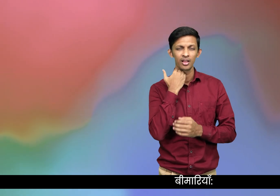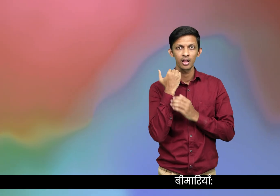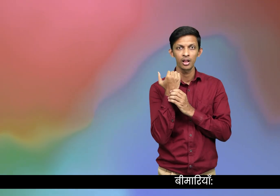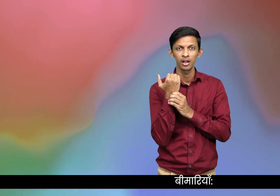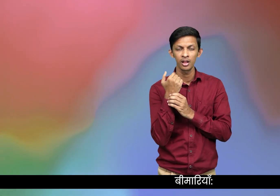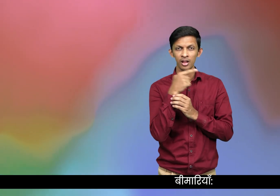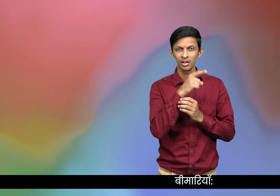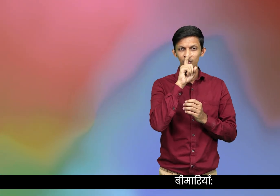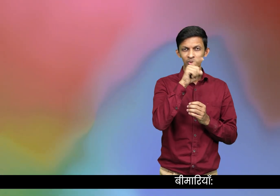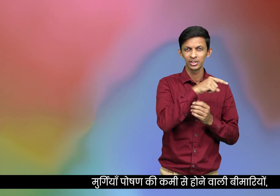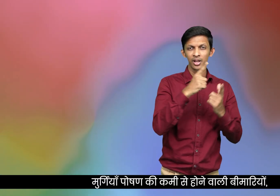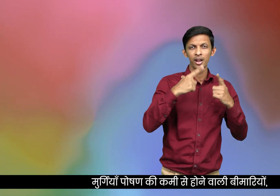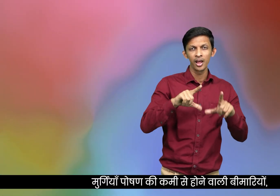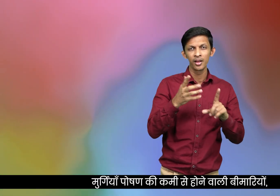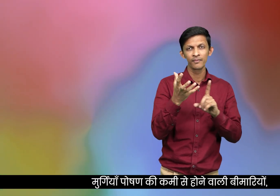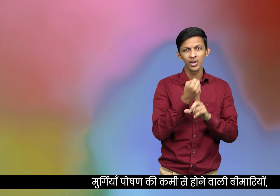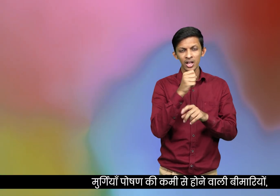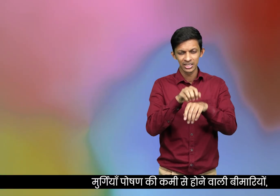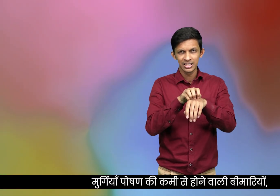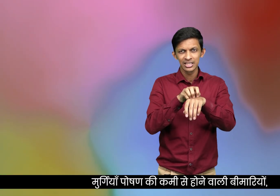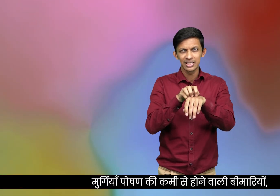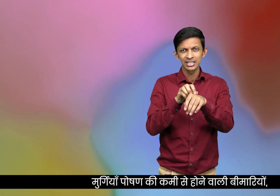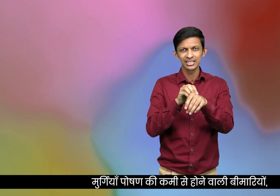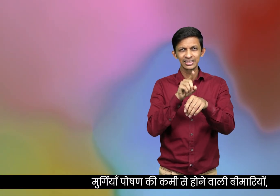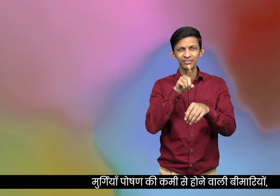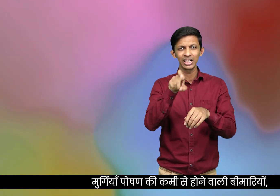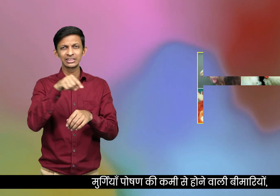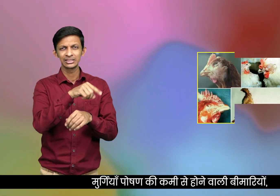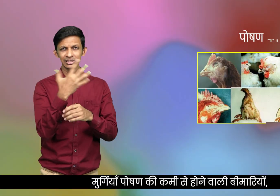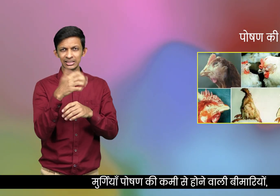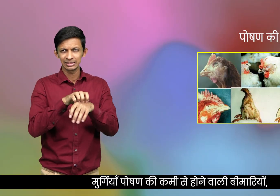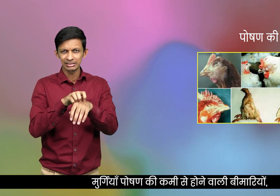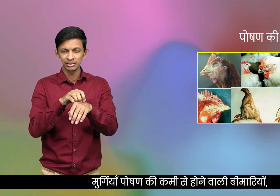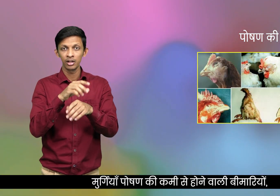बीमारियां। मुर्गियां पोषण की कमी से होने वाली बीमारियों